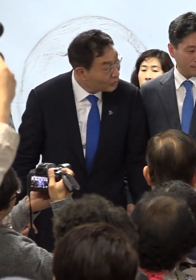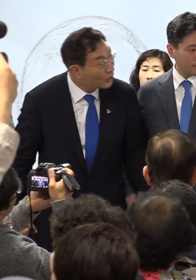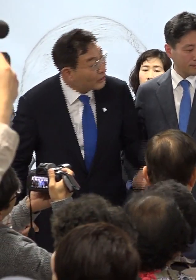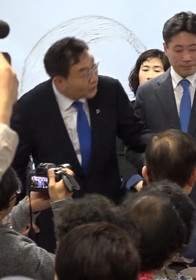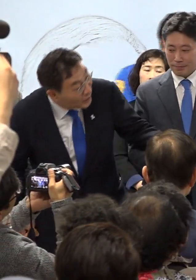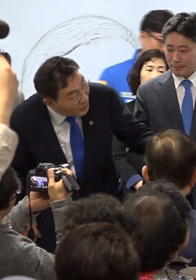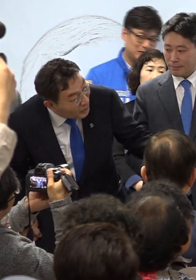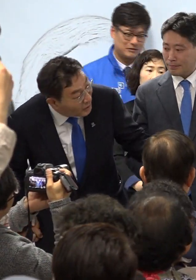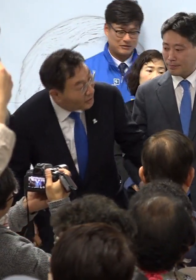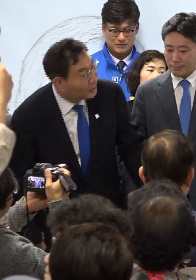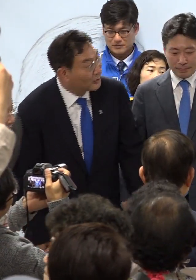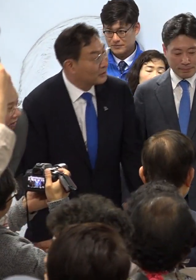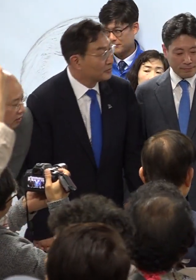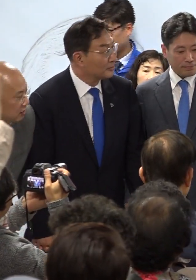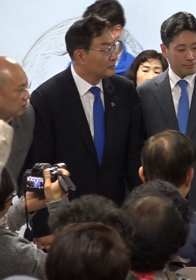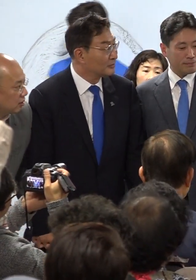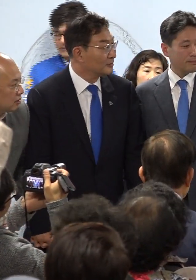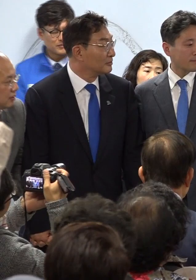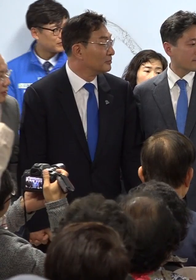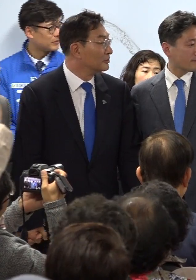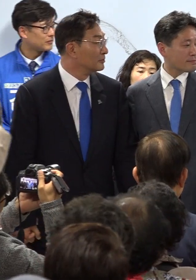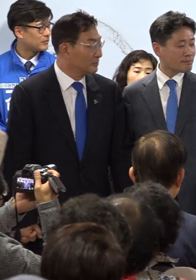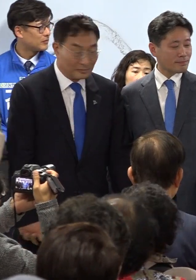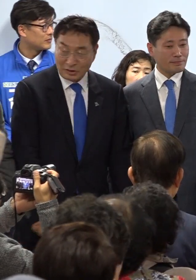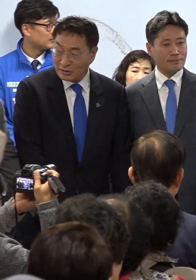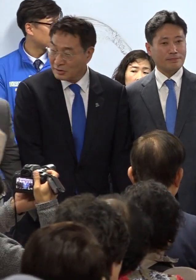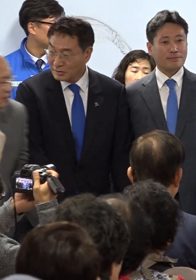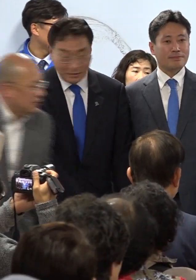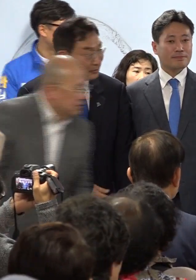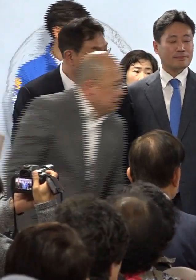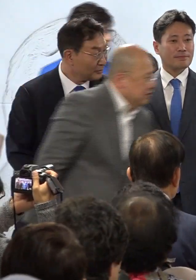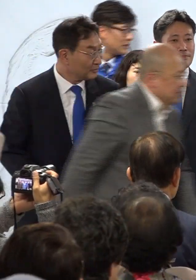공동선대위원장님이십니다. 우기종